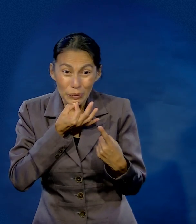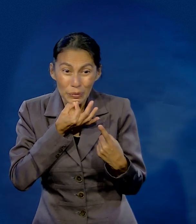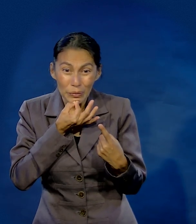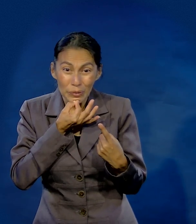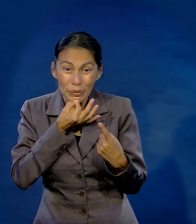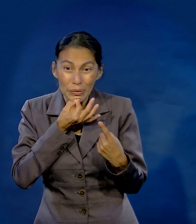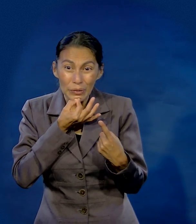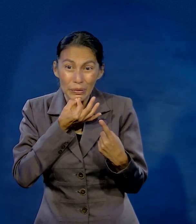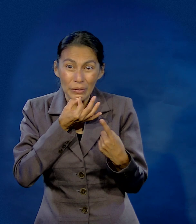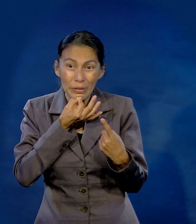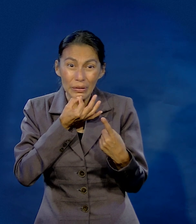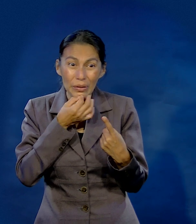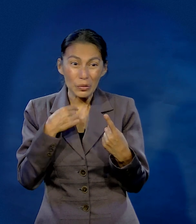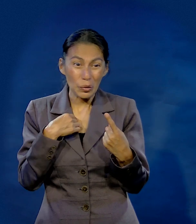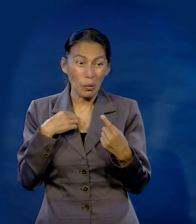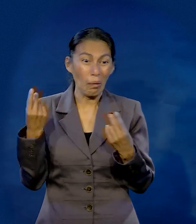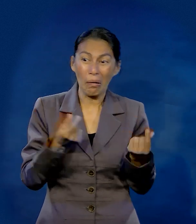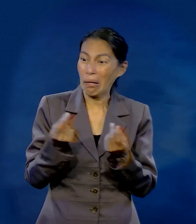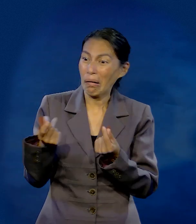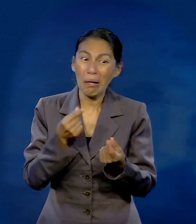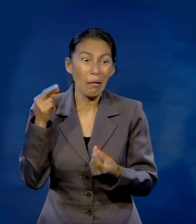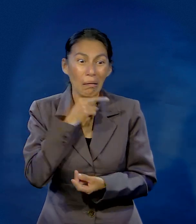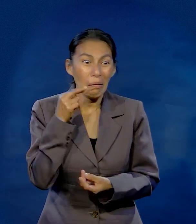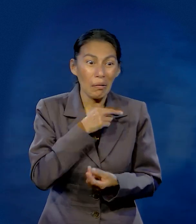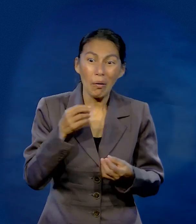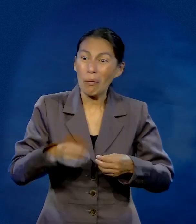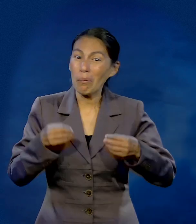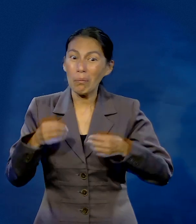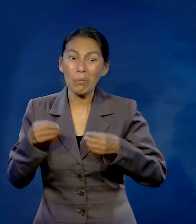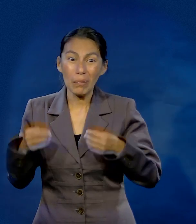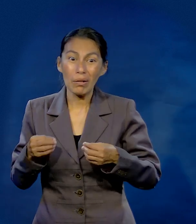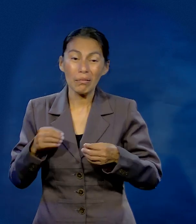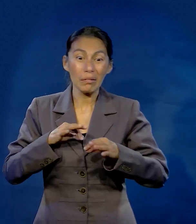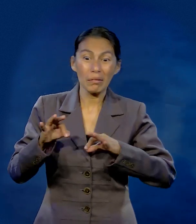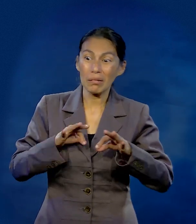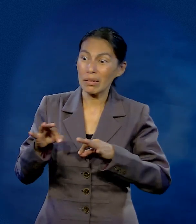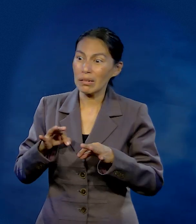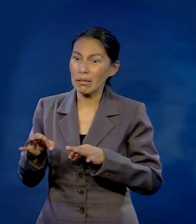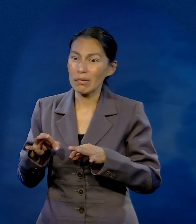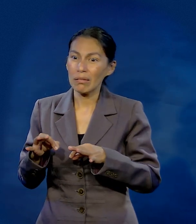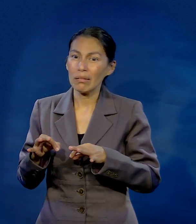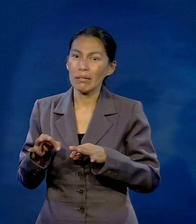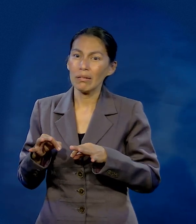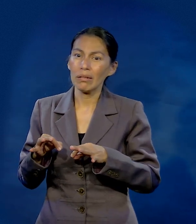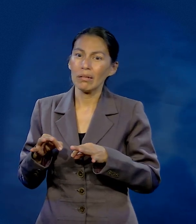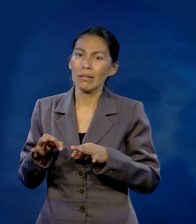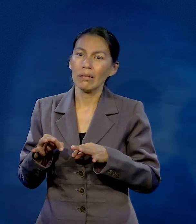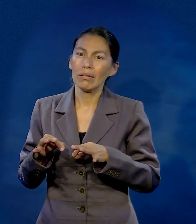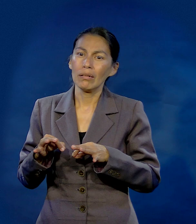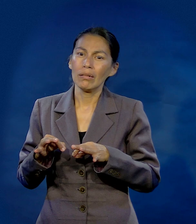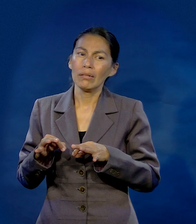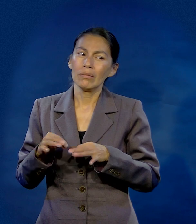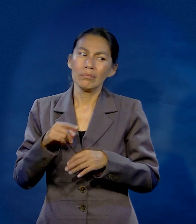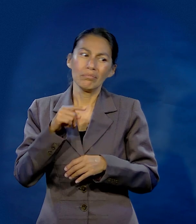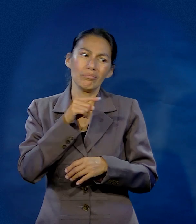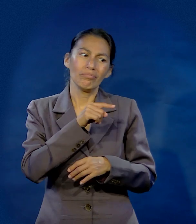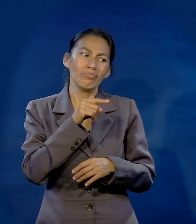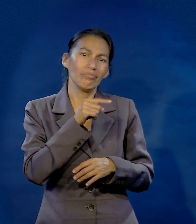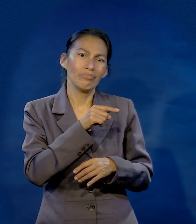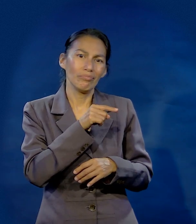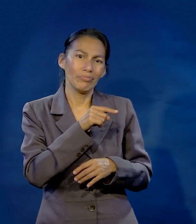terminar con esto ese día yo dejé todo lo que estaba haciendo cancelé todo